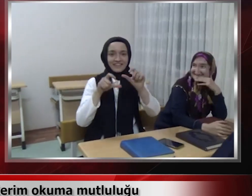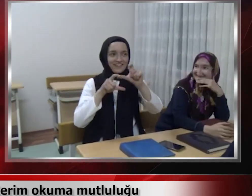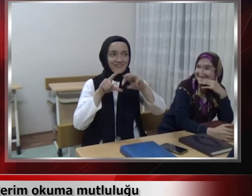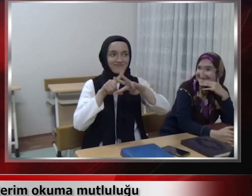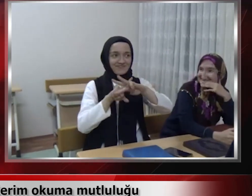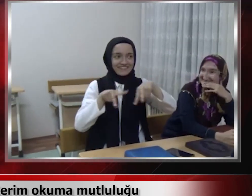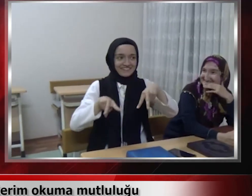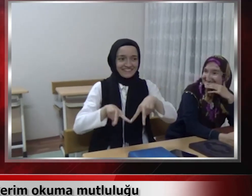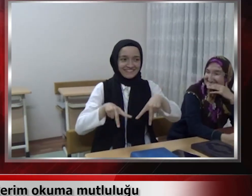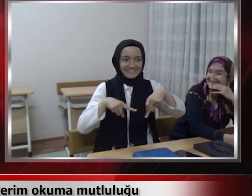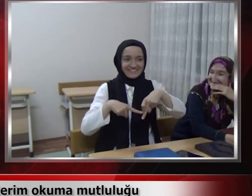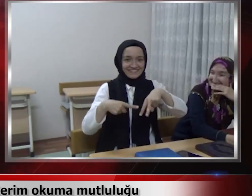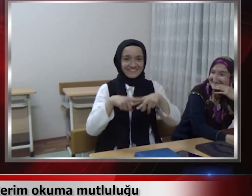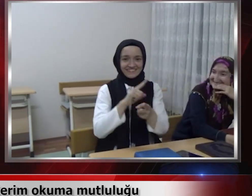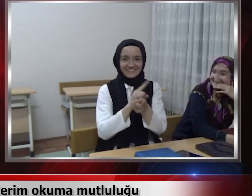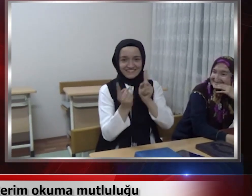Benim adım